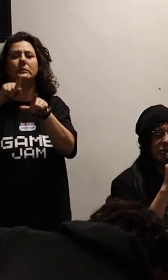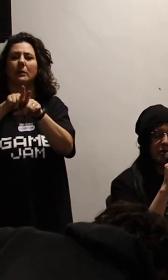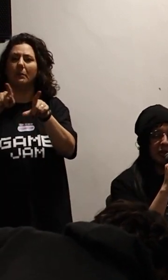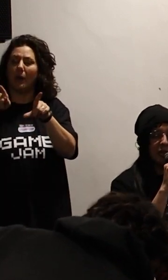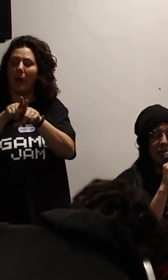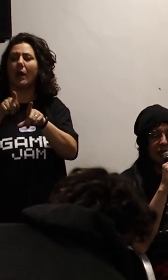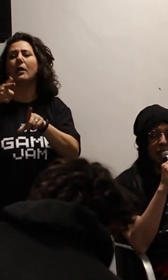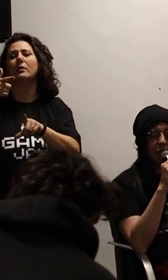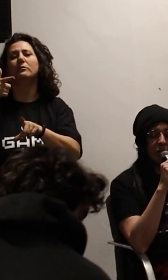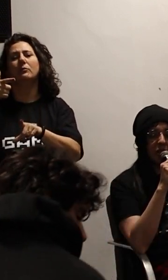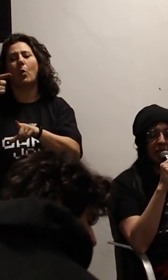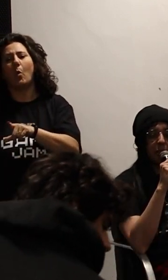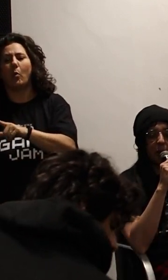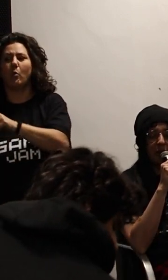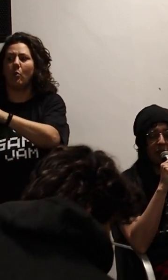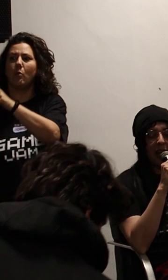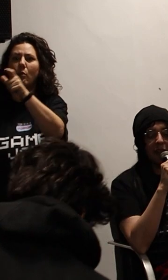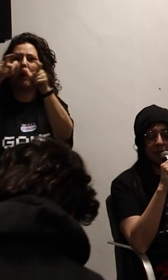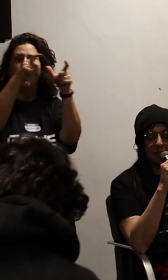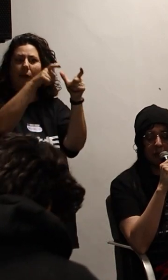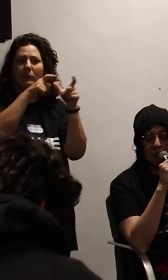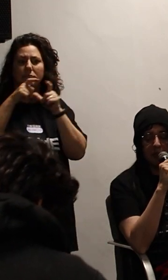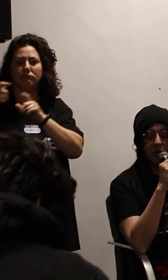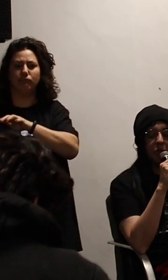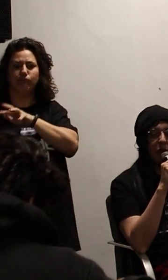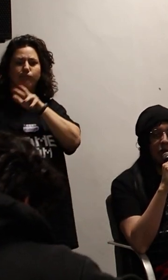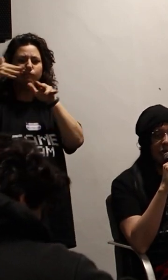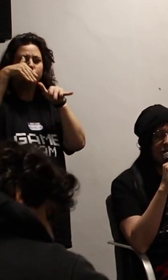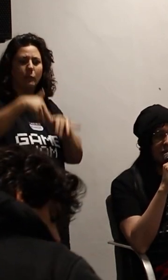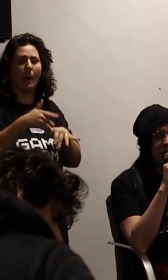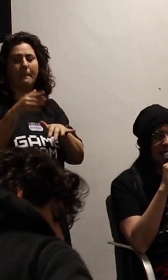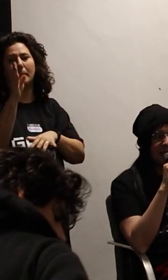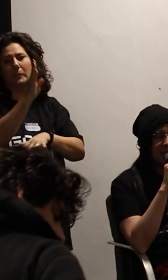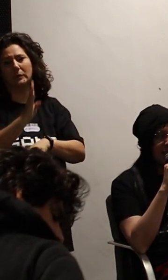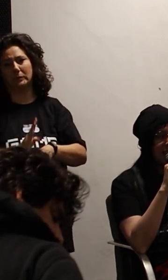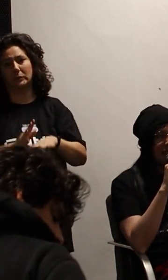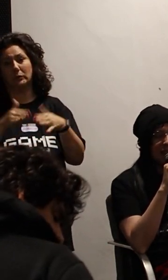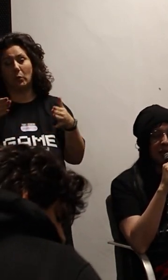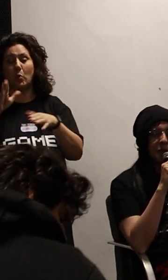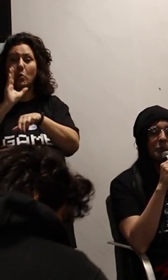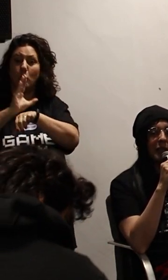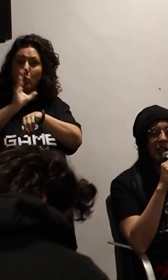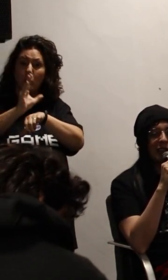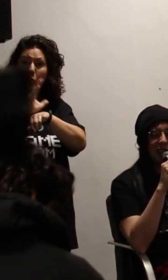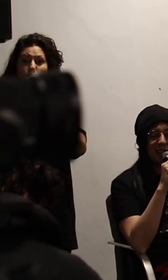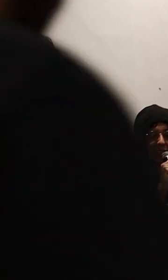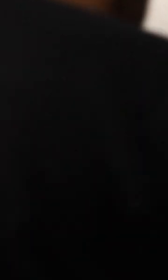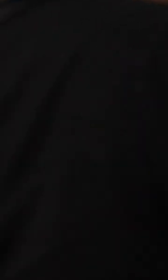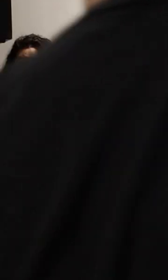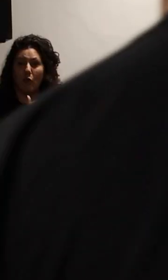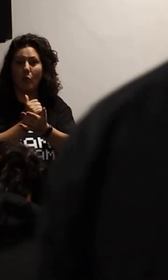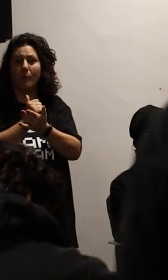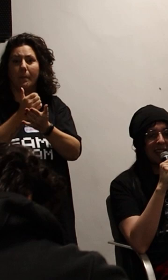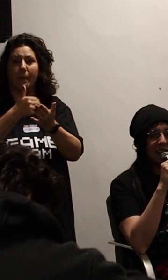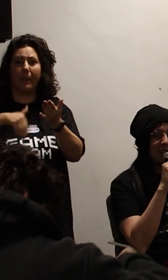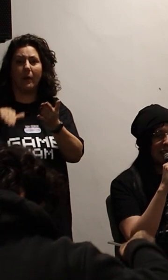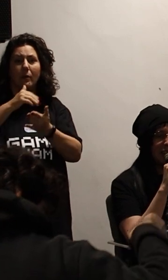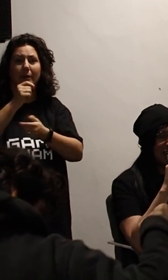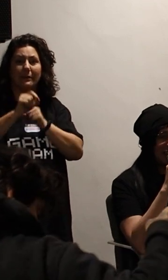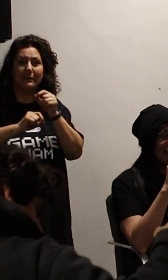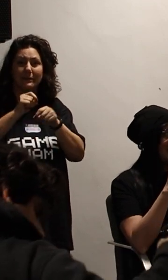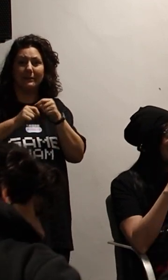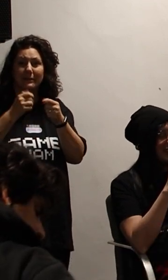de jogos. Então, hoje em dia, proliferam cursos de jogos e tudo mais. Então, para quem quer adentrar nessa